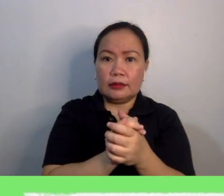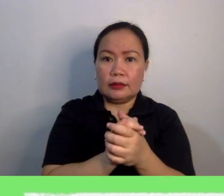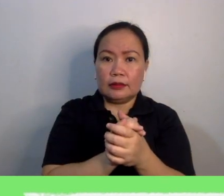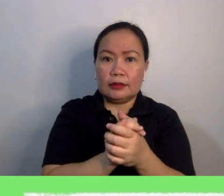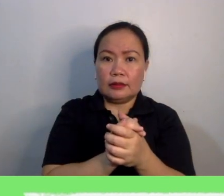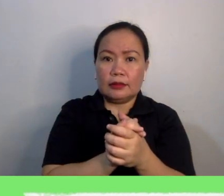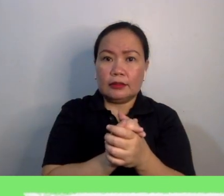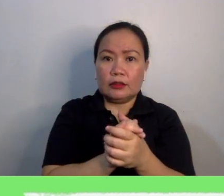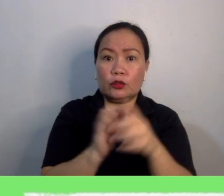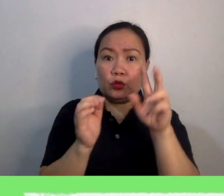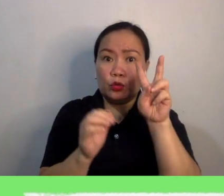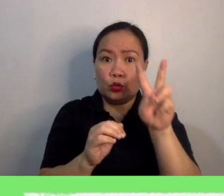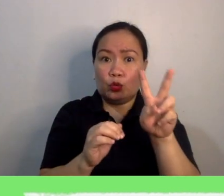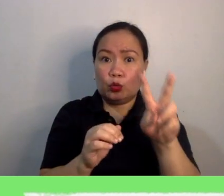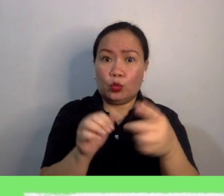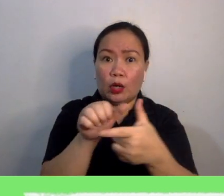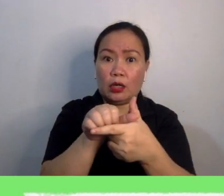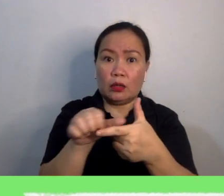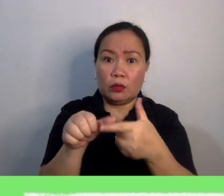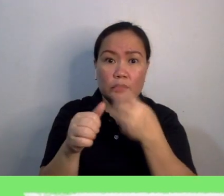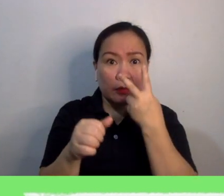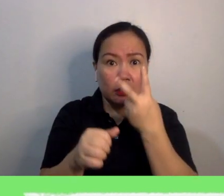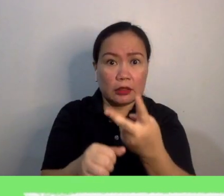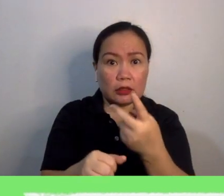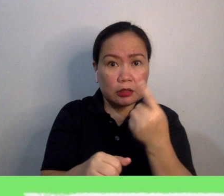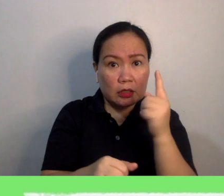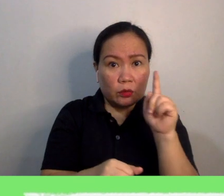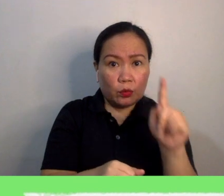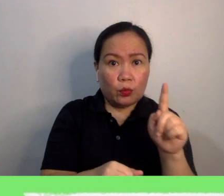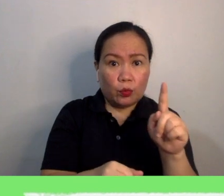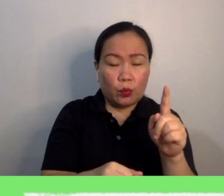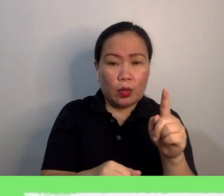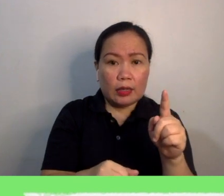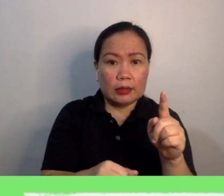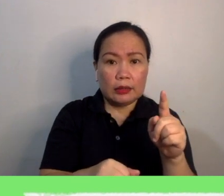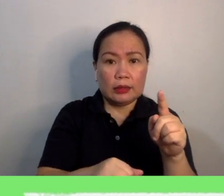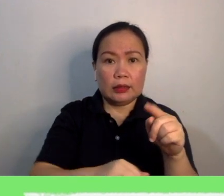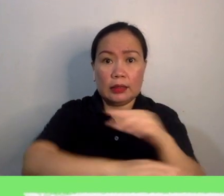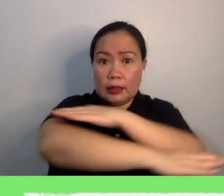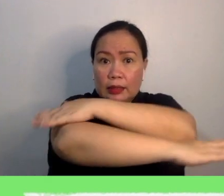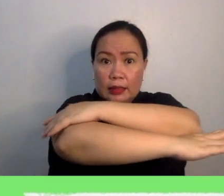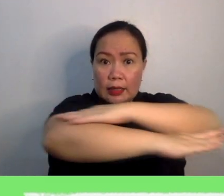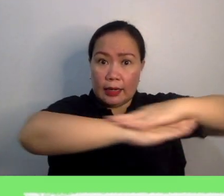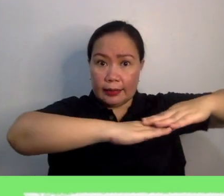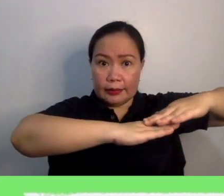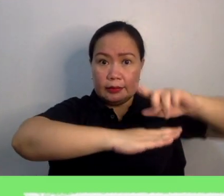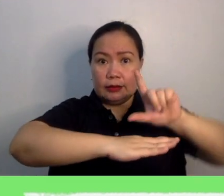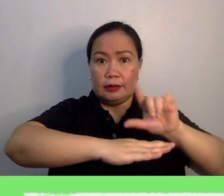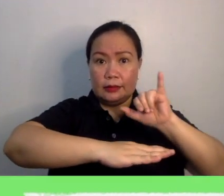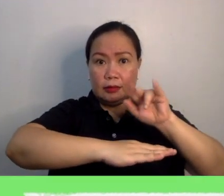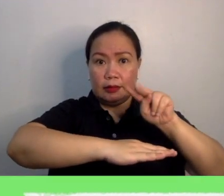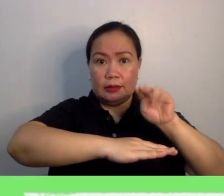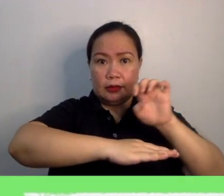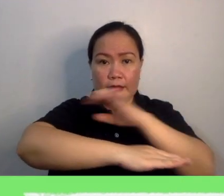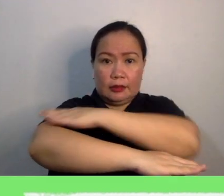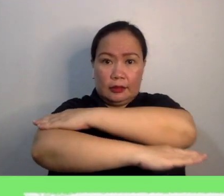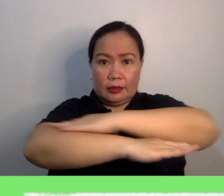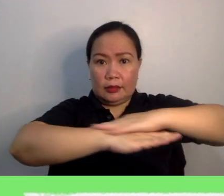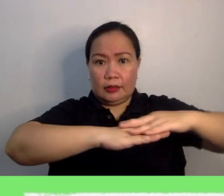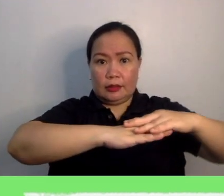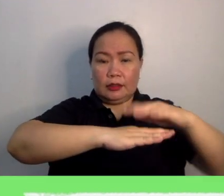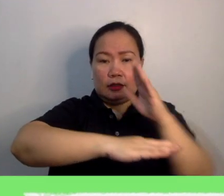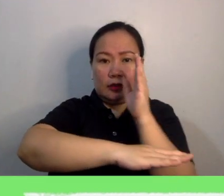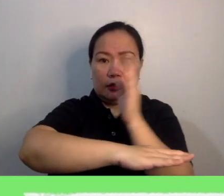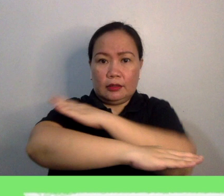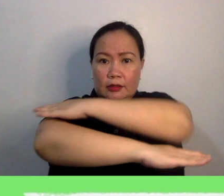ito yung dalawang angles na makikita mo sa isang line. Okay? So kapag meron kang